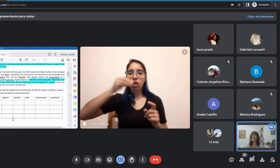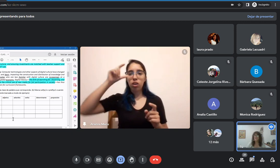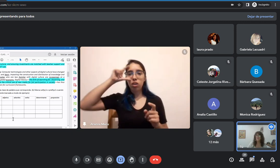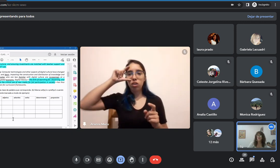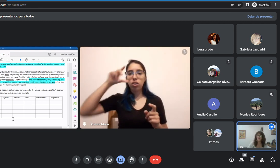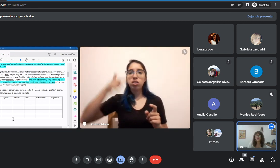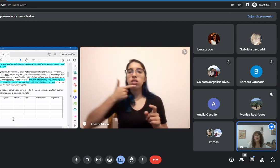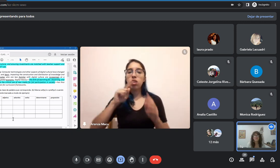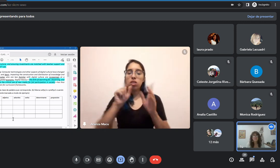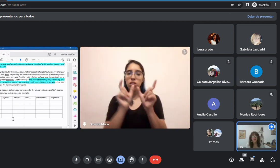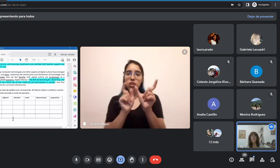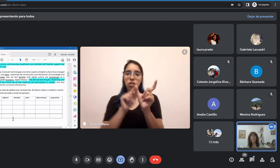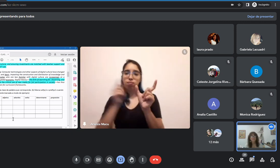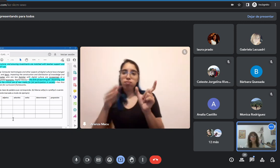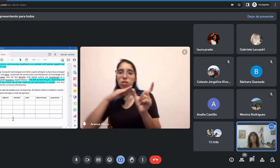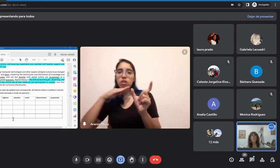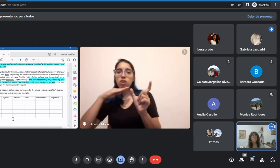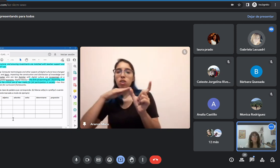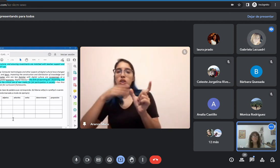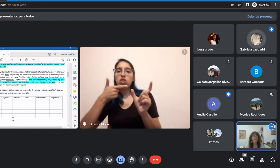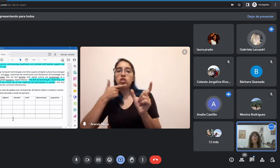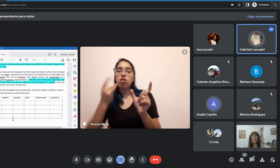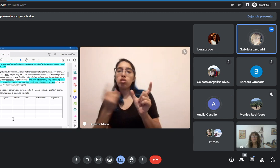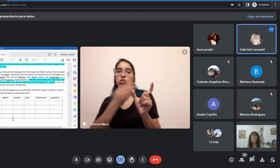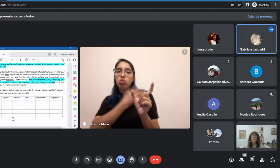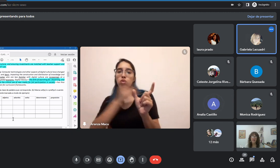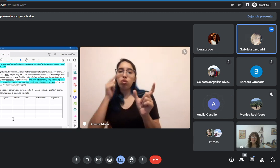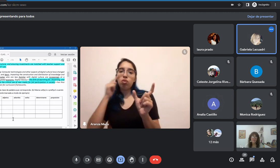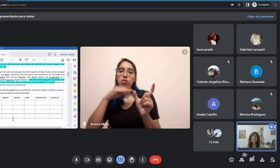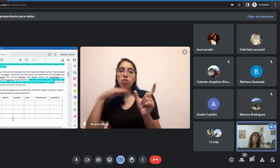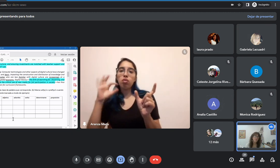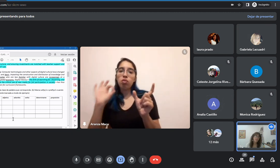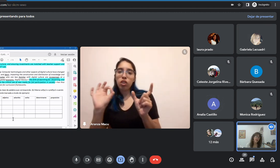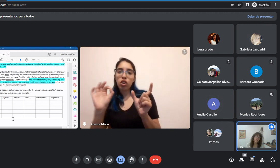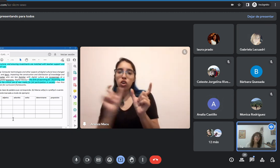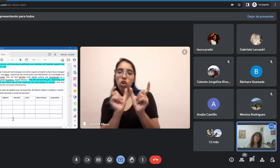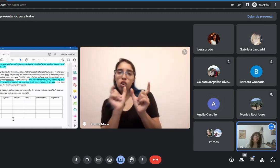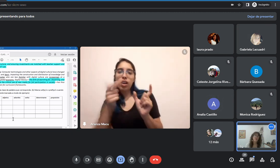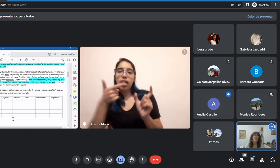ese sufijo? Un plural. Un plural. Y hacer un plural